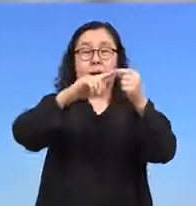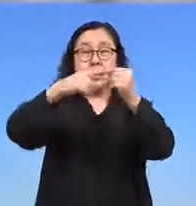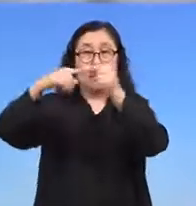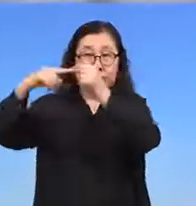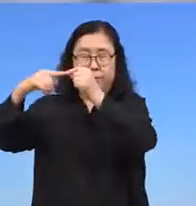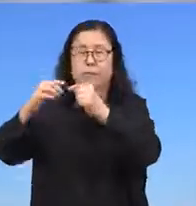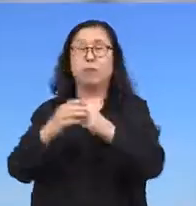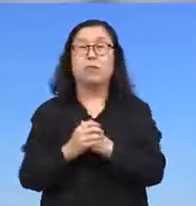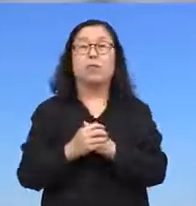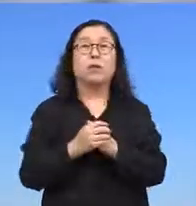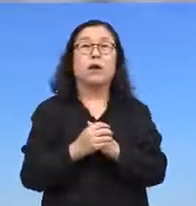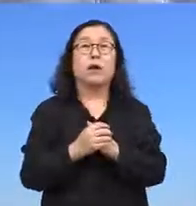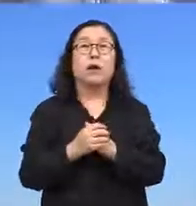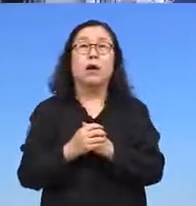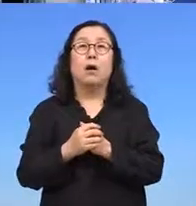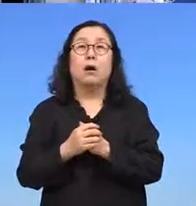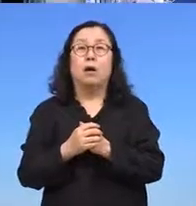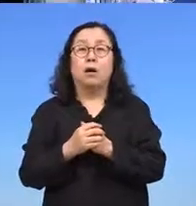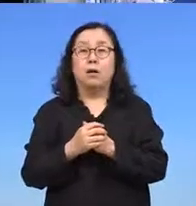첫 번째 글이 이렇습니다.